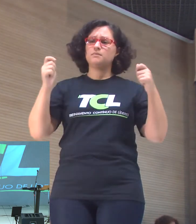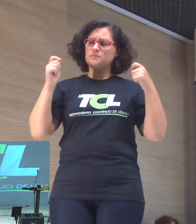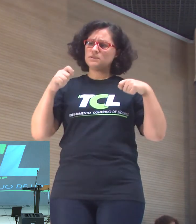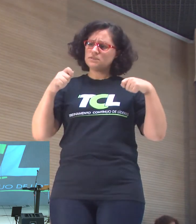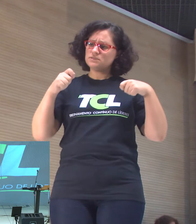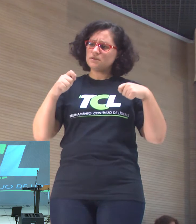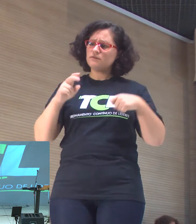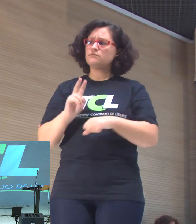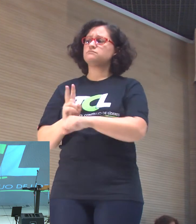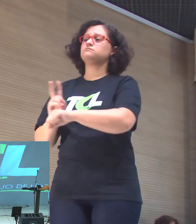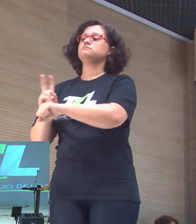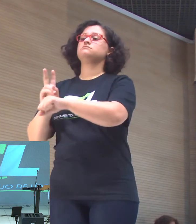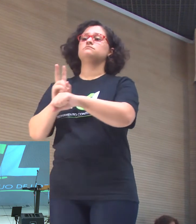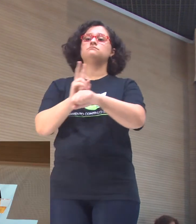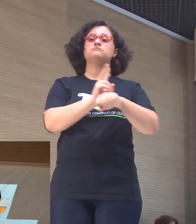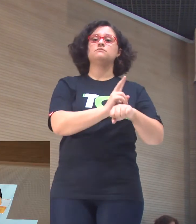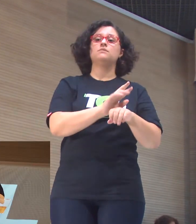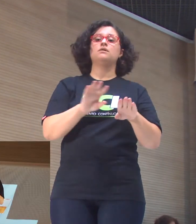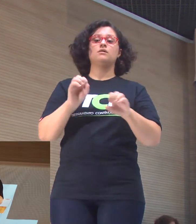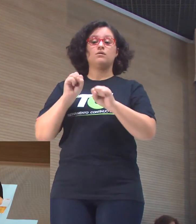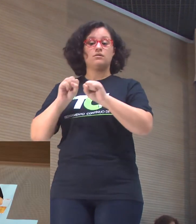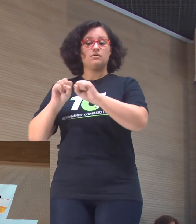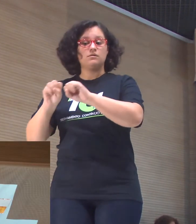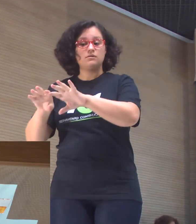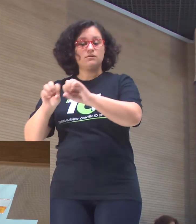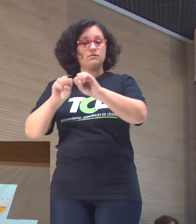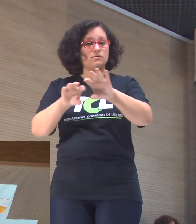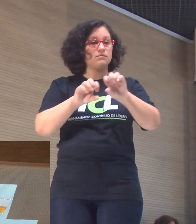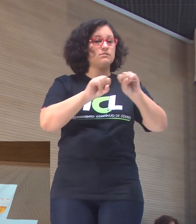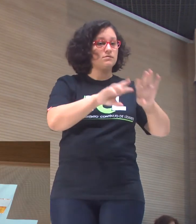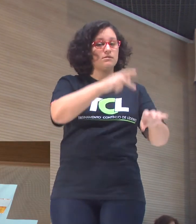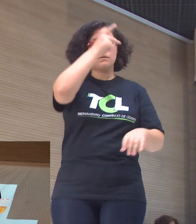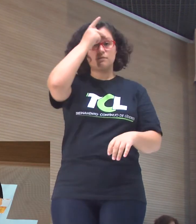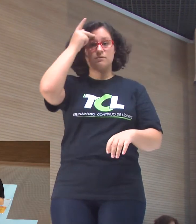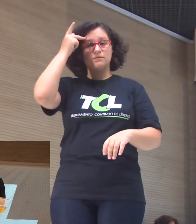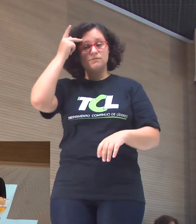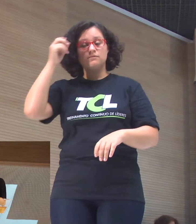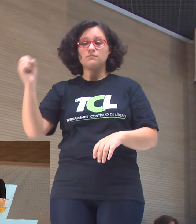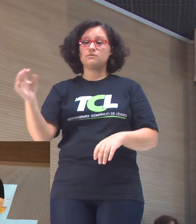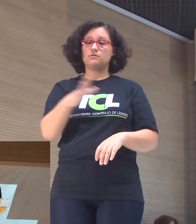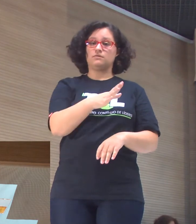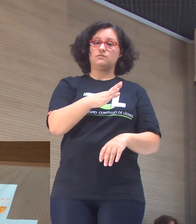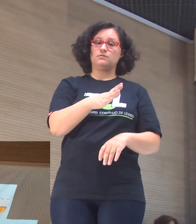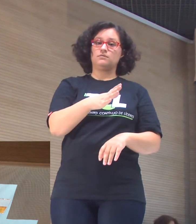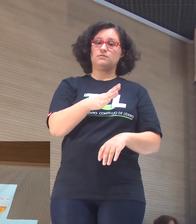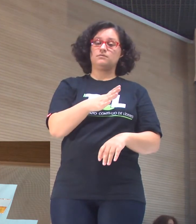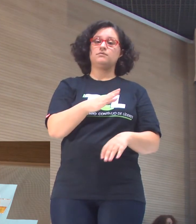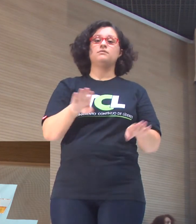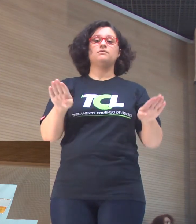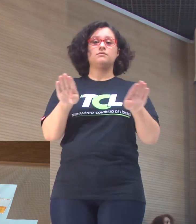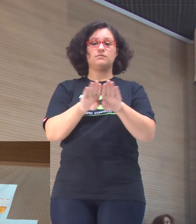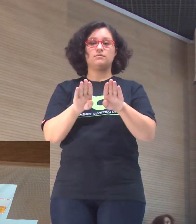dedicar ao ensino. Porque o ensino deles promovia unidade. Para que